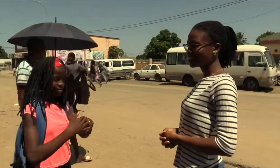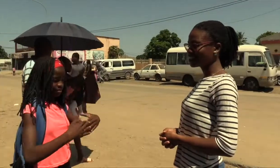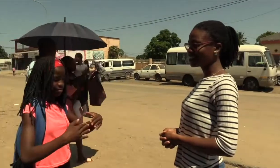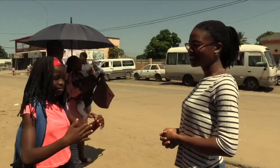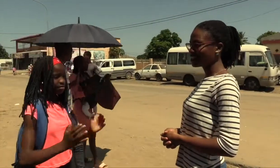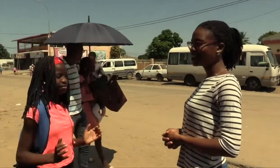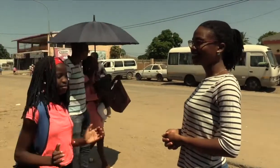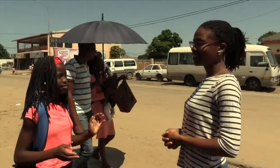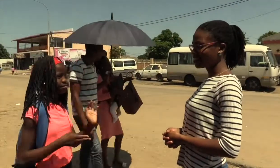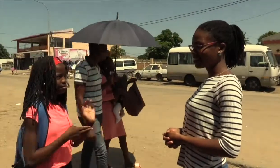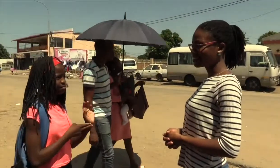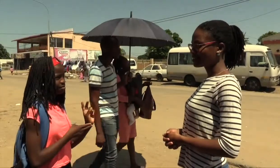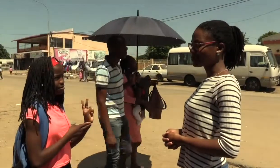Sala de aula